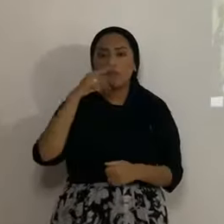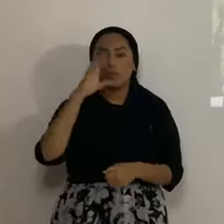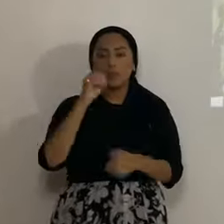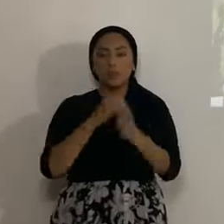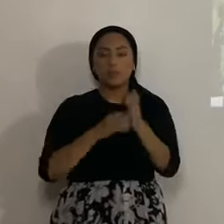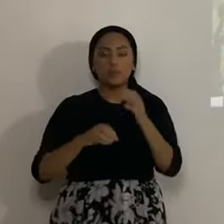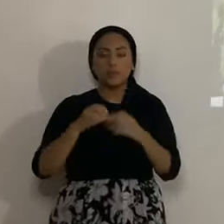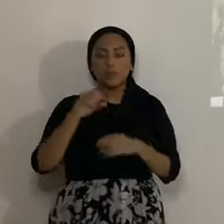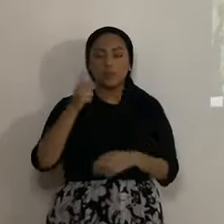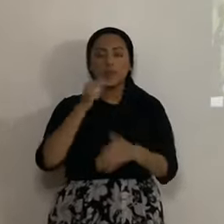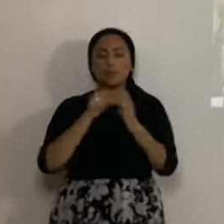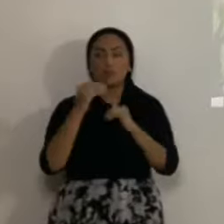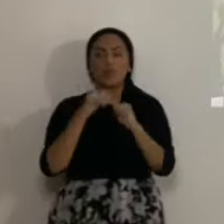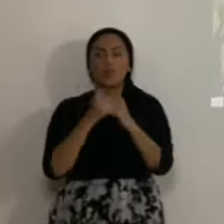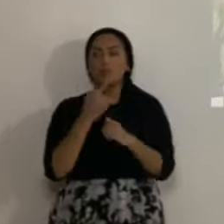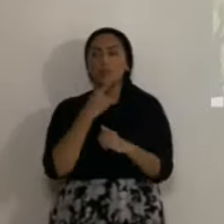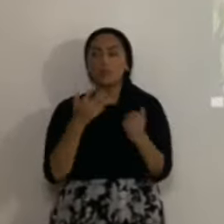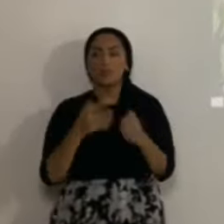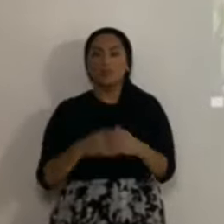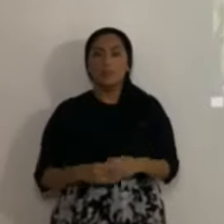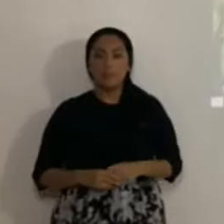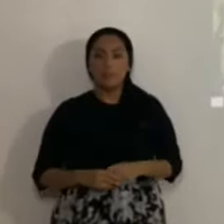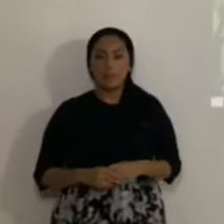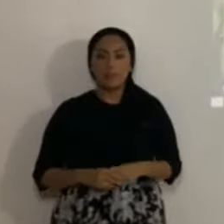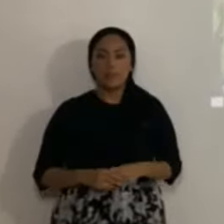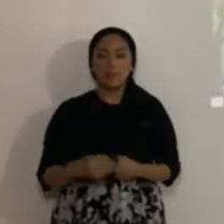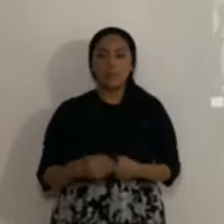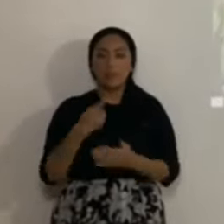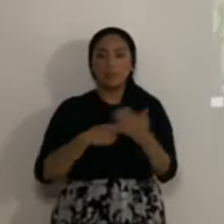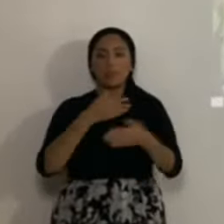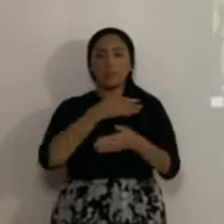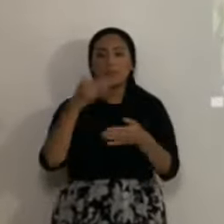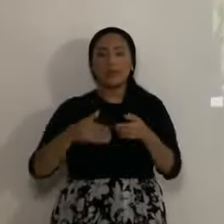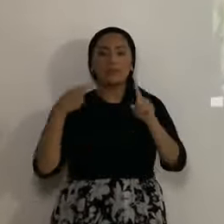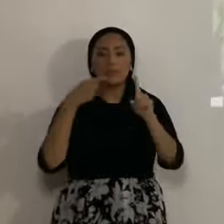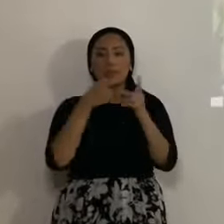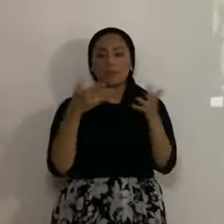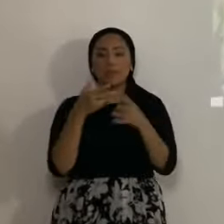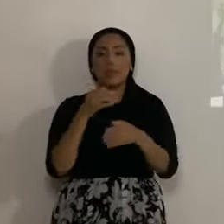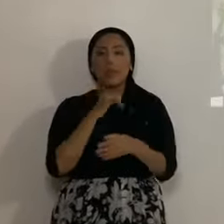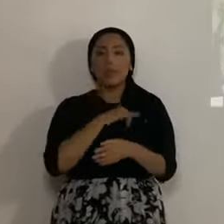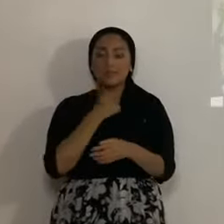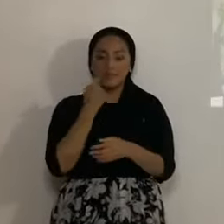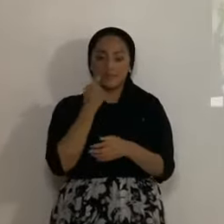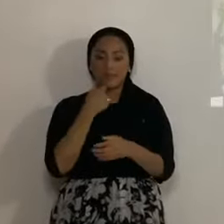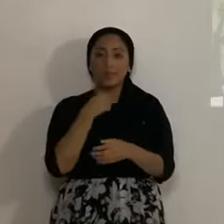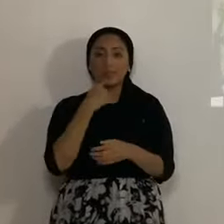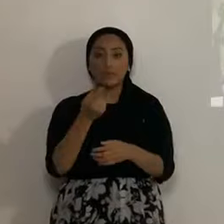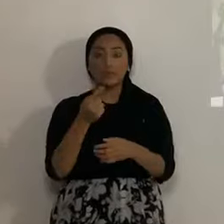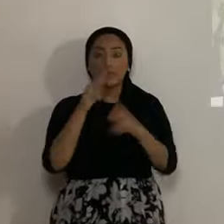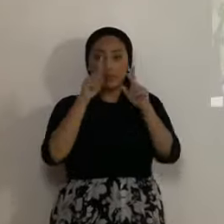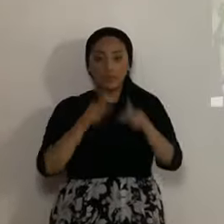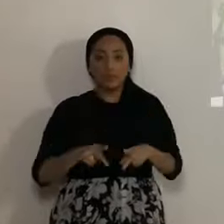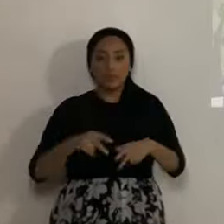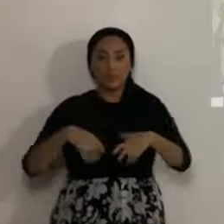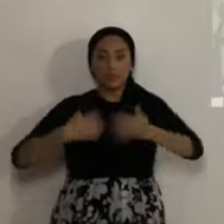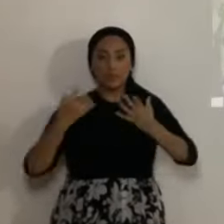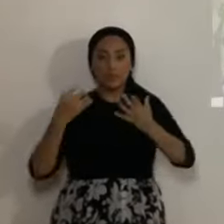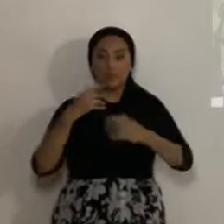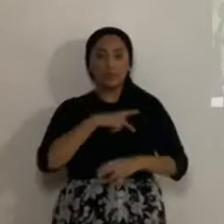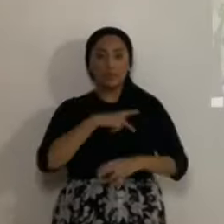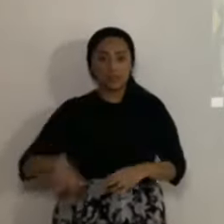.14? O sea, ¿qué conclusión sacamos de eso? Bueno, yo lo acabo de mencionar. La persona que hace enojar al